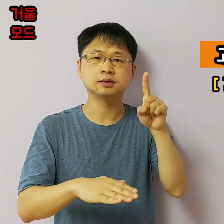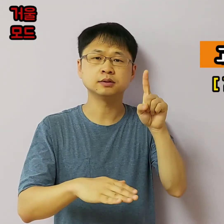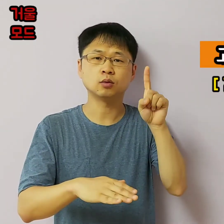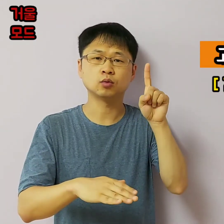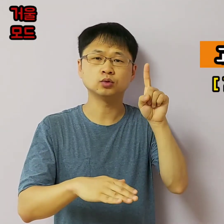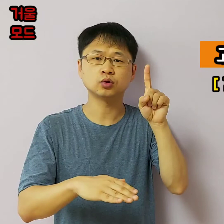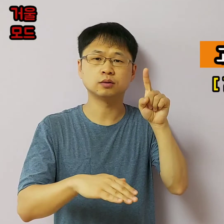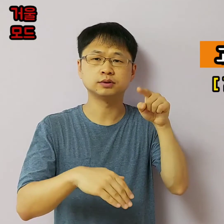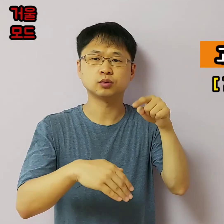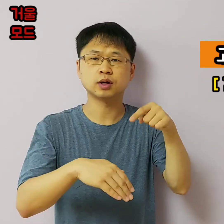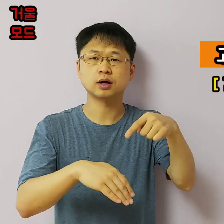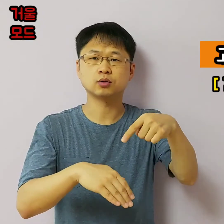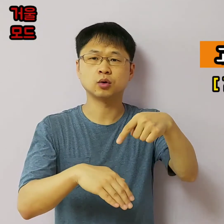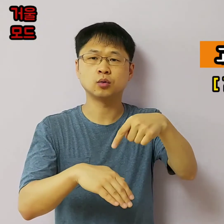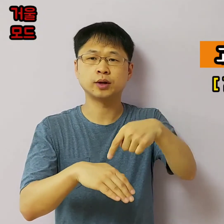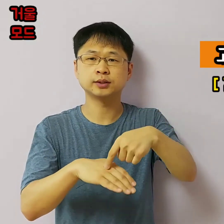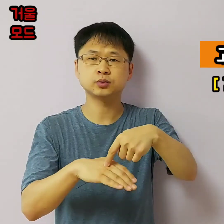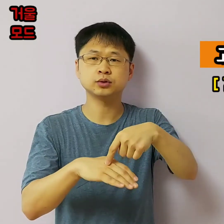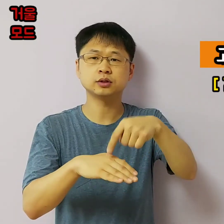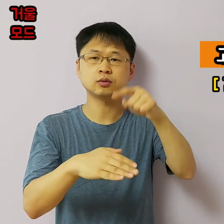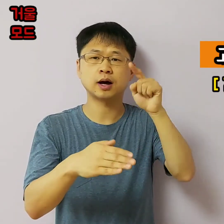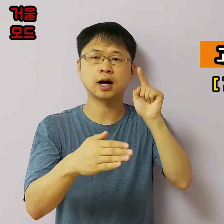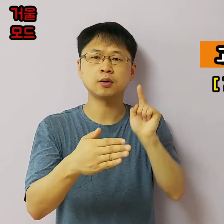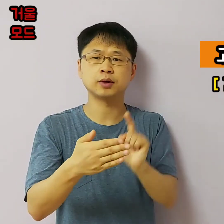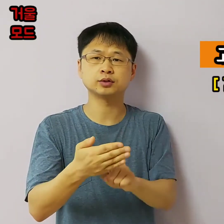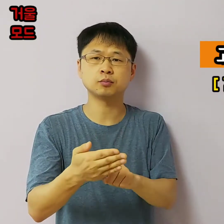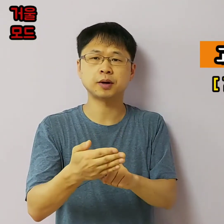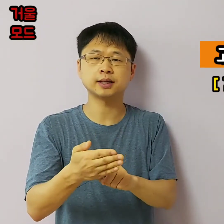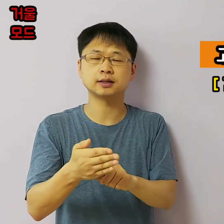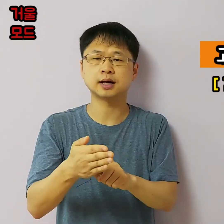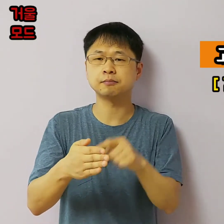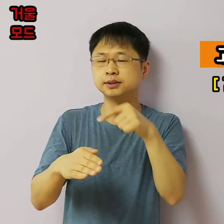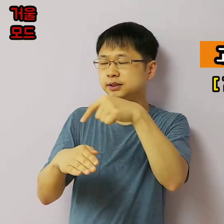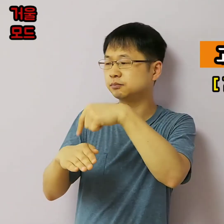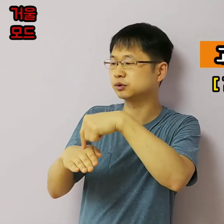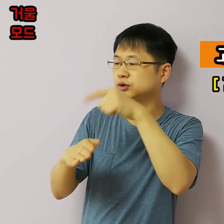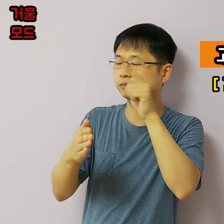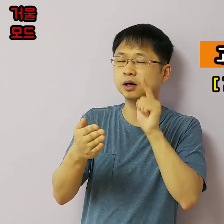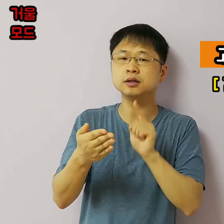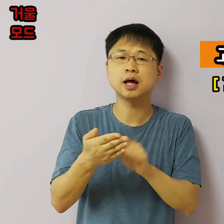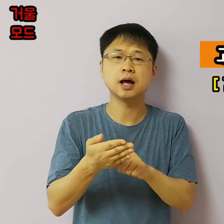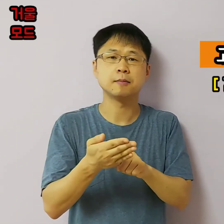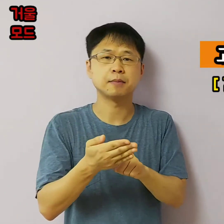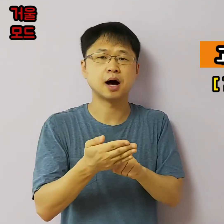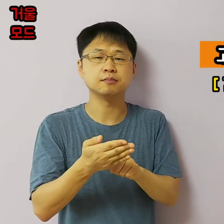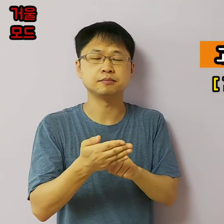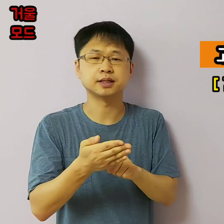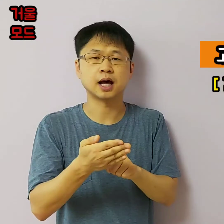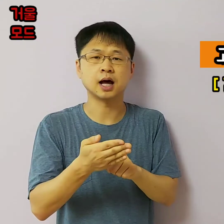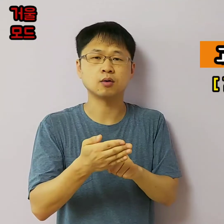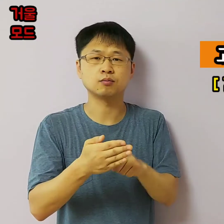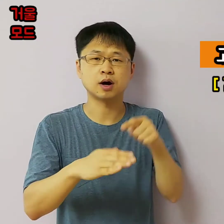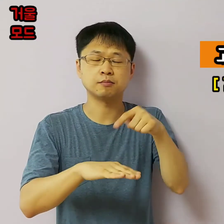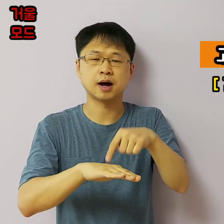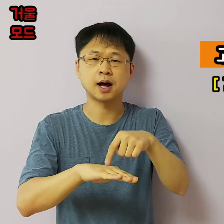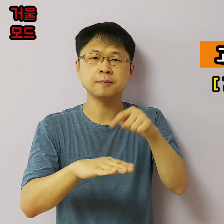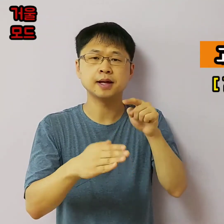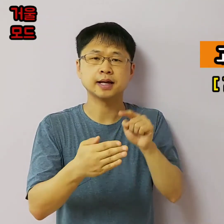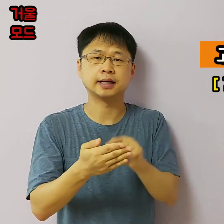마음은 오른손 검지손가락으로 왼손 등과 왼손 바닥을 한 번씩 짚어주시면 마음입니다. 고마운 마음